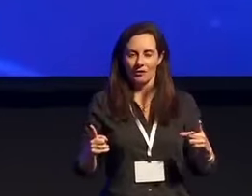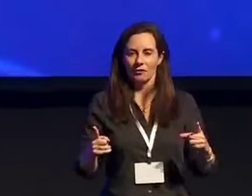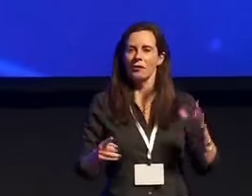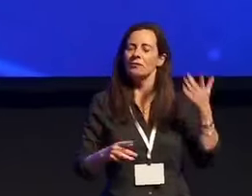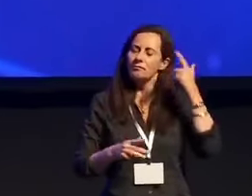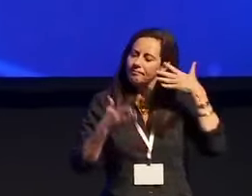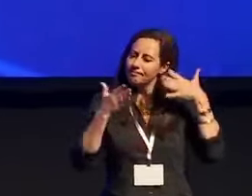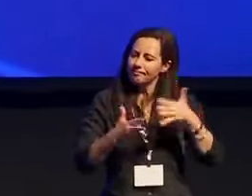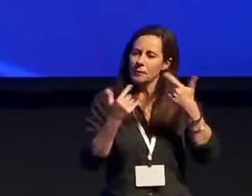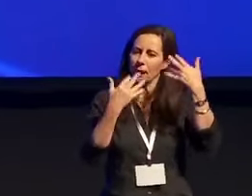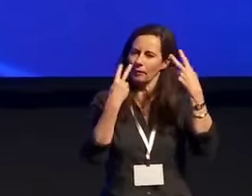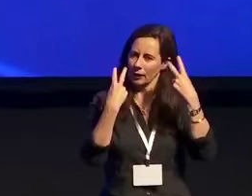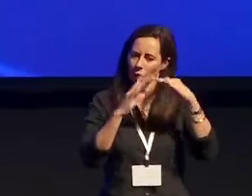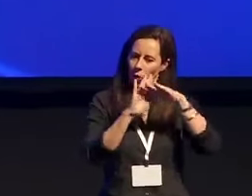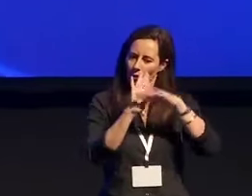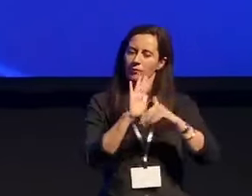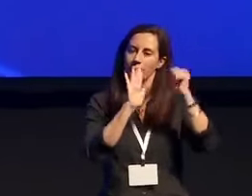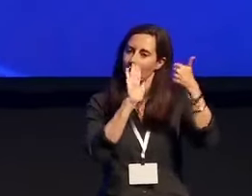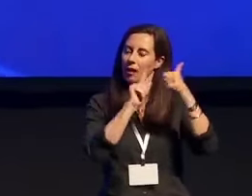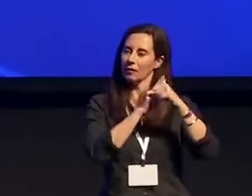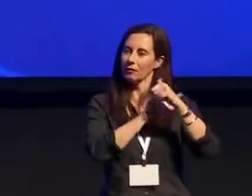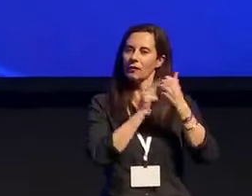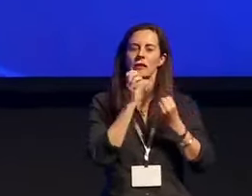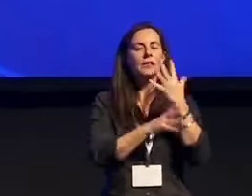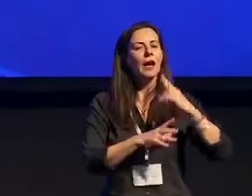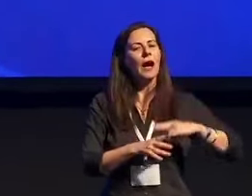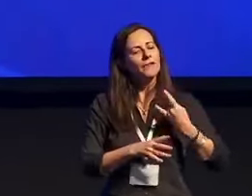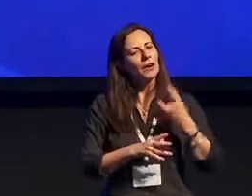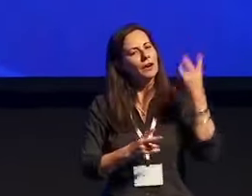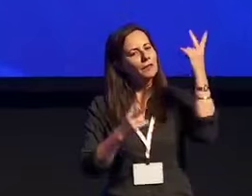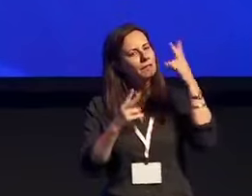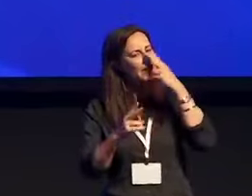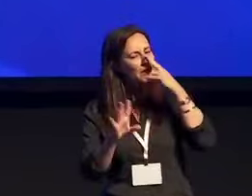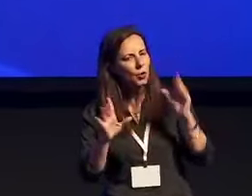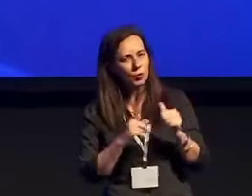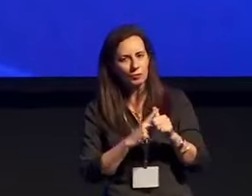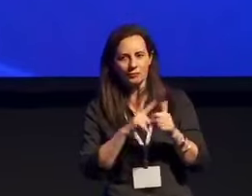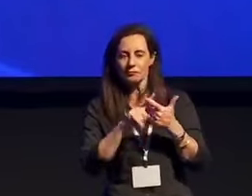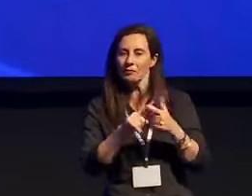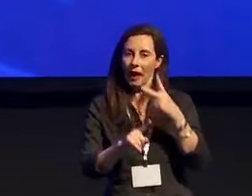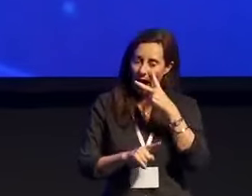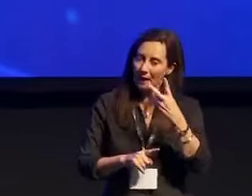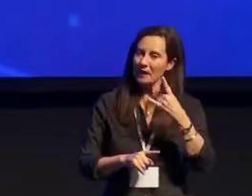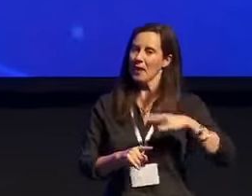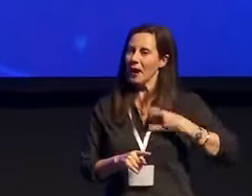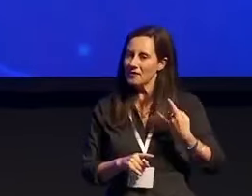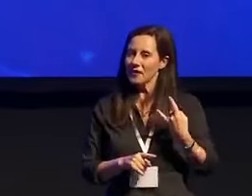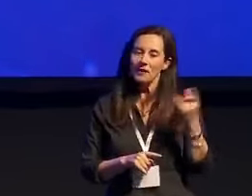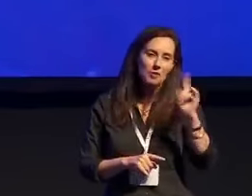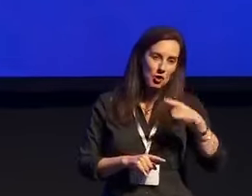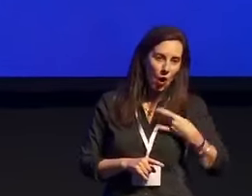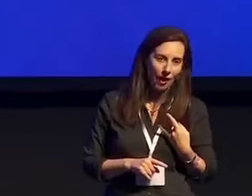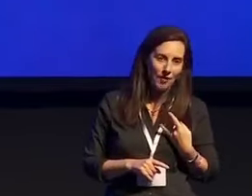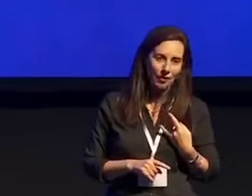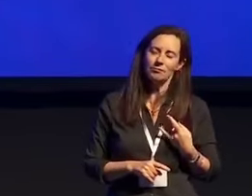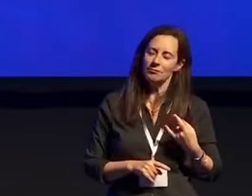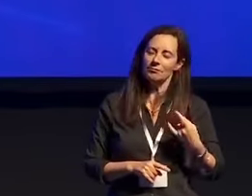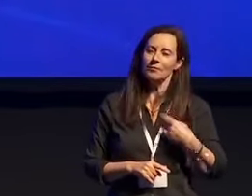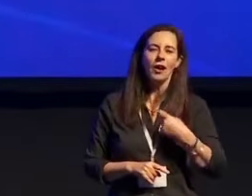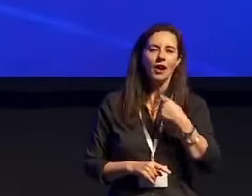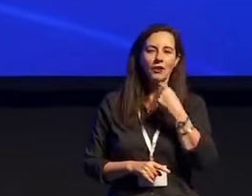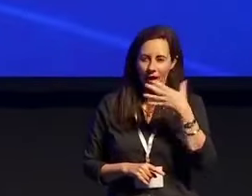עמדנו על כמה עקרונות. האחד, יצירת חוויה והתנסות ראיתם, חוויתם, ומי שלא חווה, אני